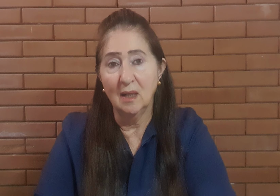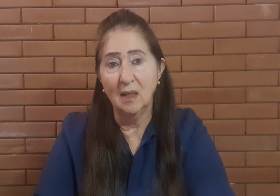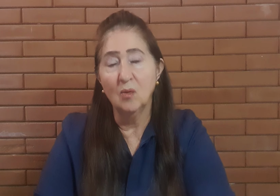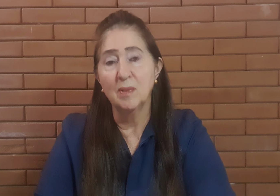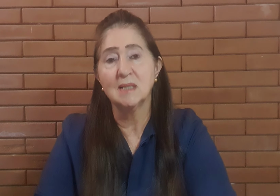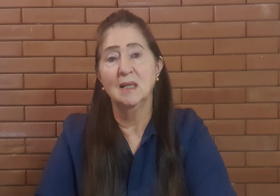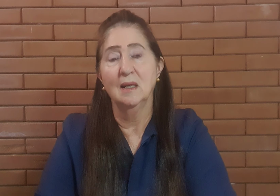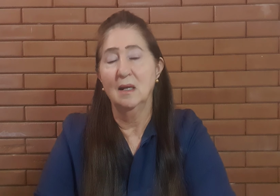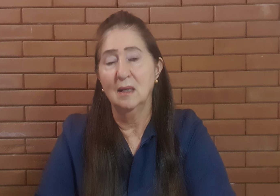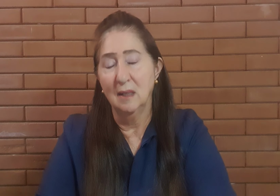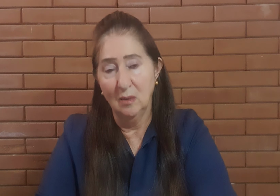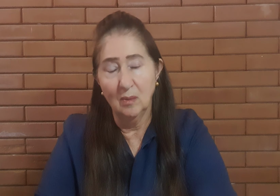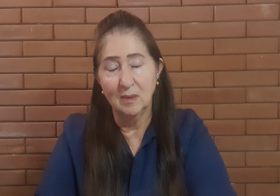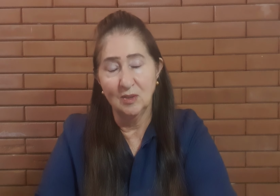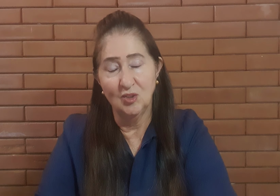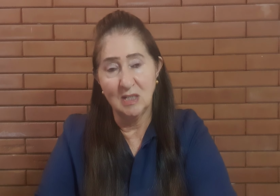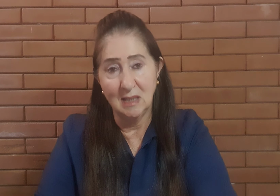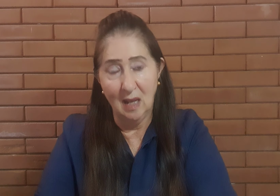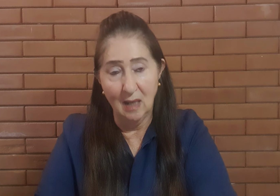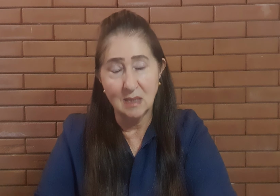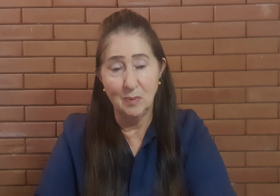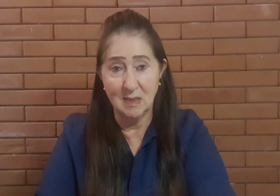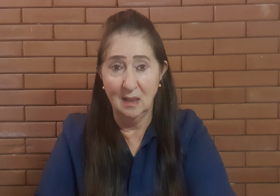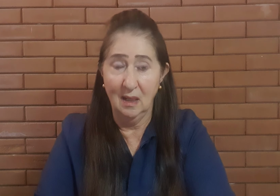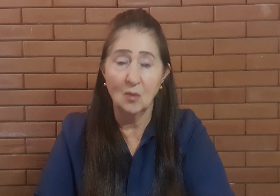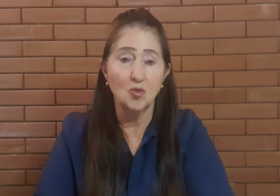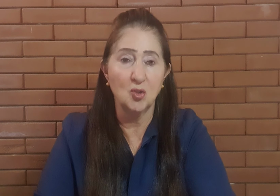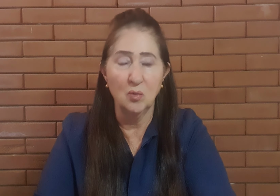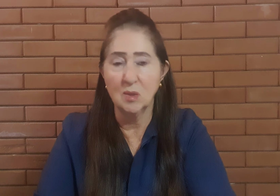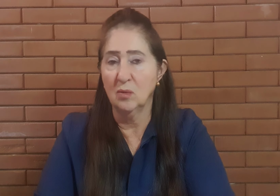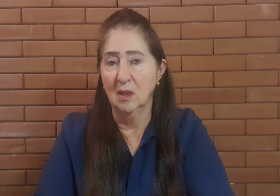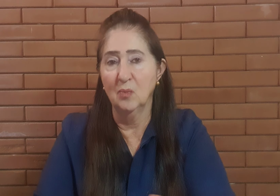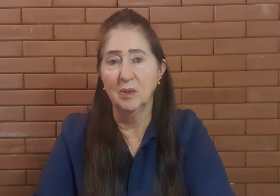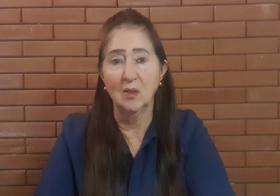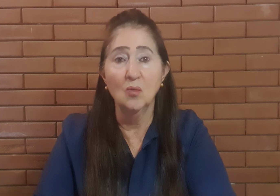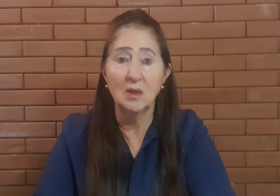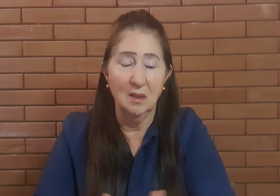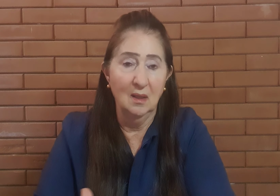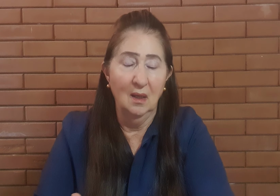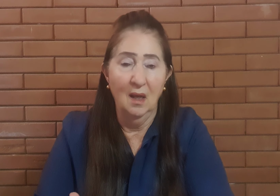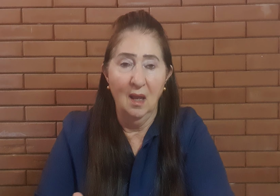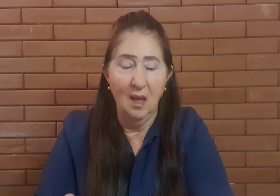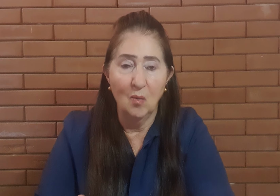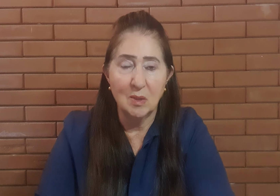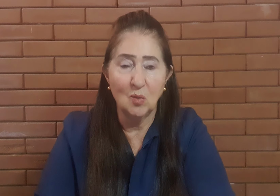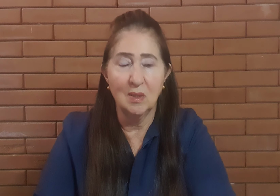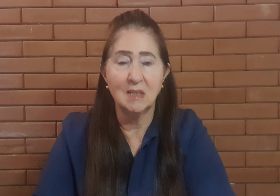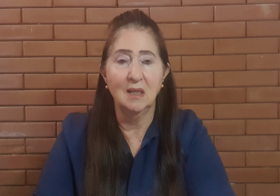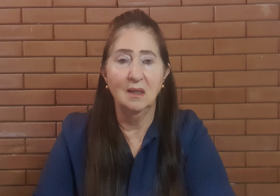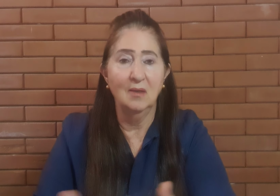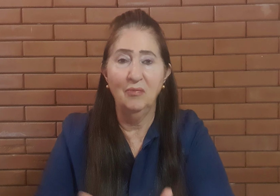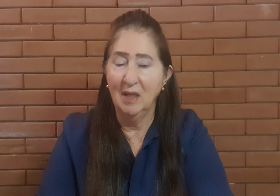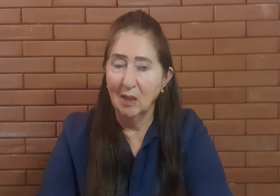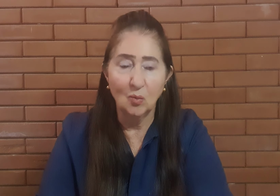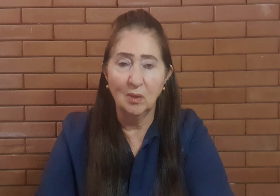língua de sinais brasileira, continuo estudando, porque nunca é um estudo assim infinito, que